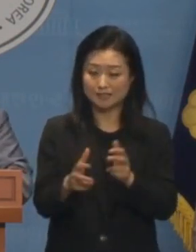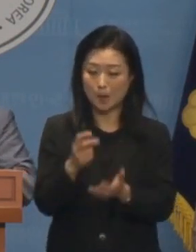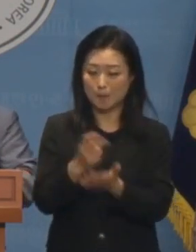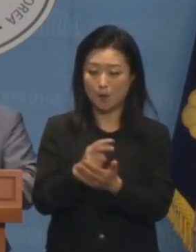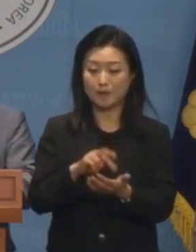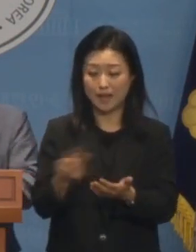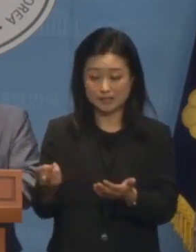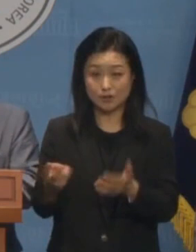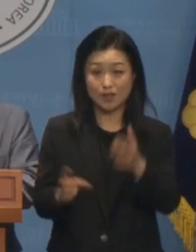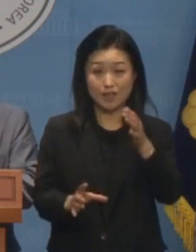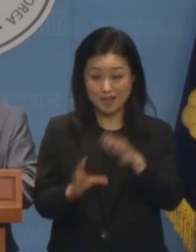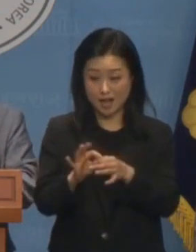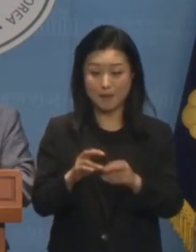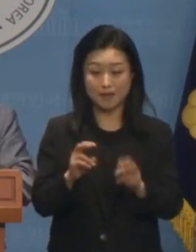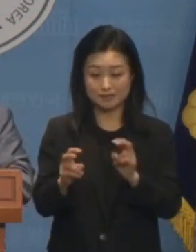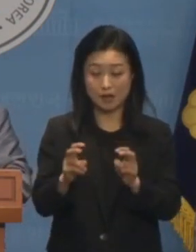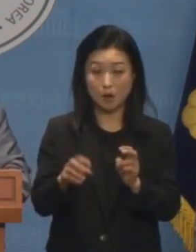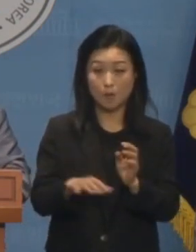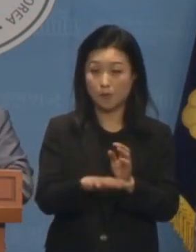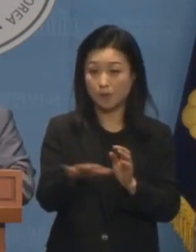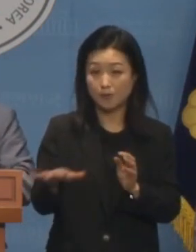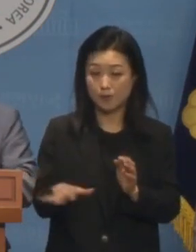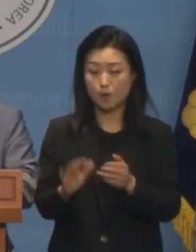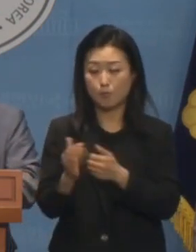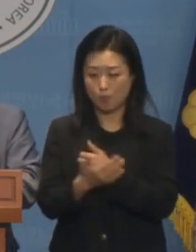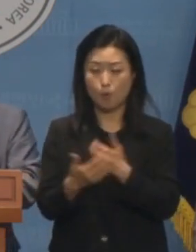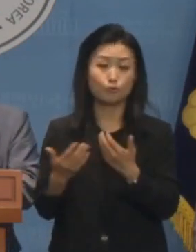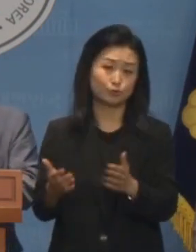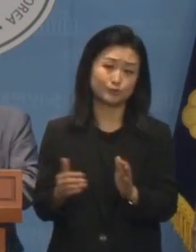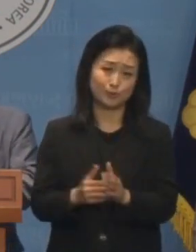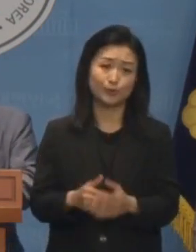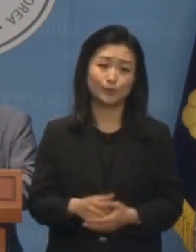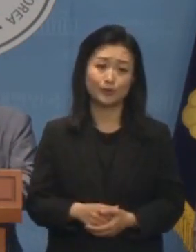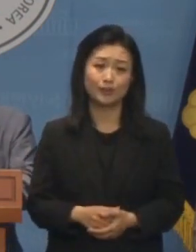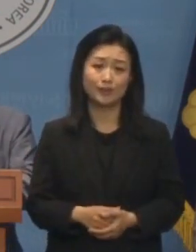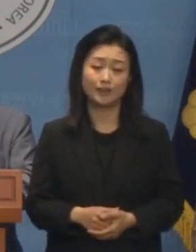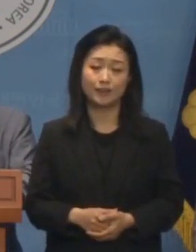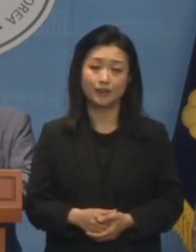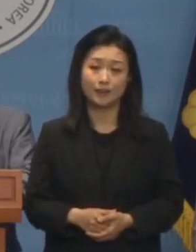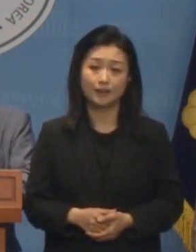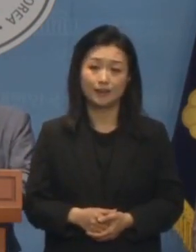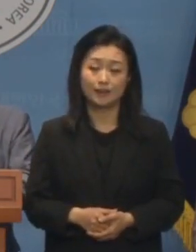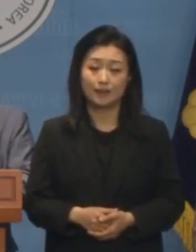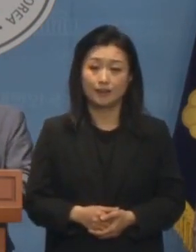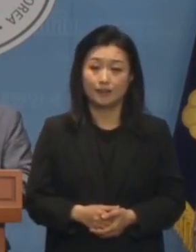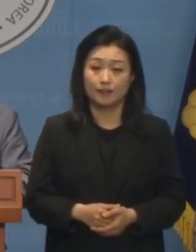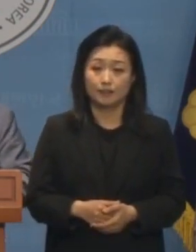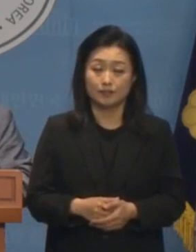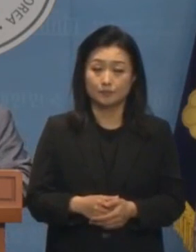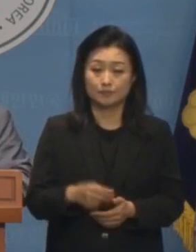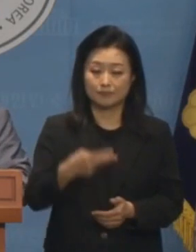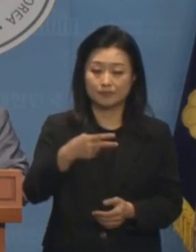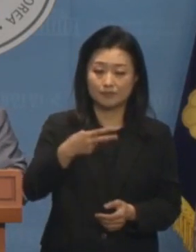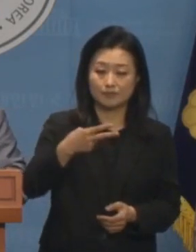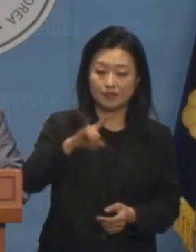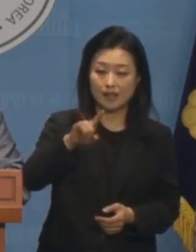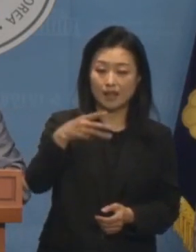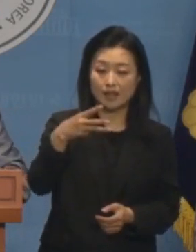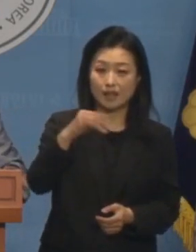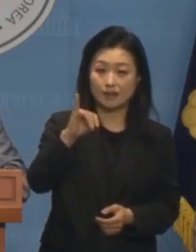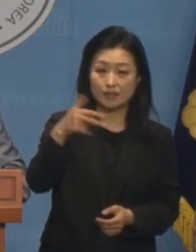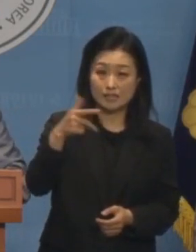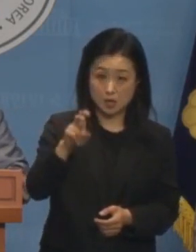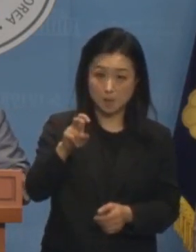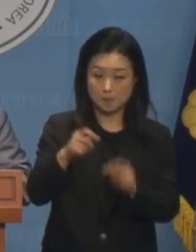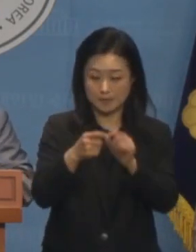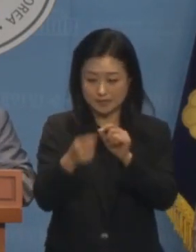많은 가맹점주들이 지금도 문제가 있지만 가맹점 보호가 많이 확대가 됐습니다. 대리점 보법도 그때 생겼습니다.